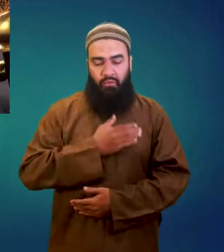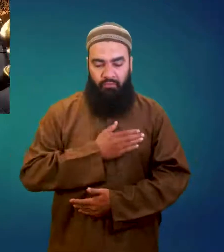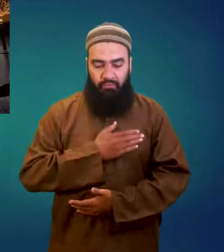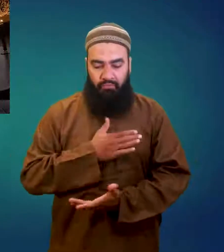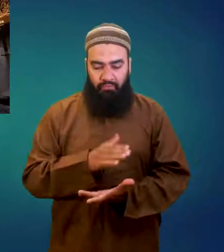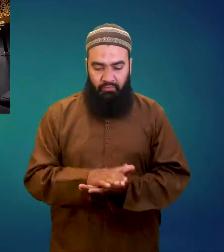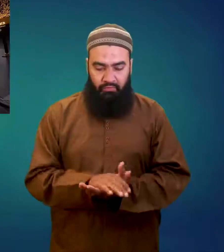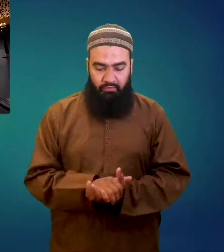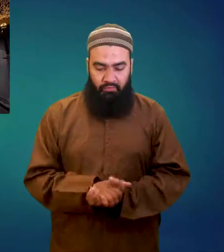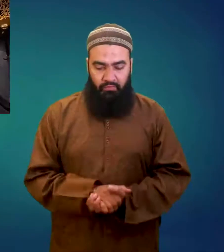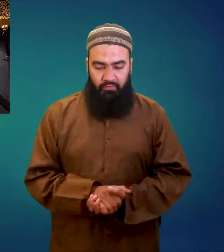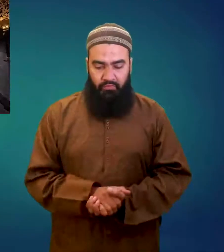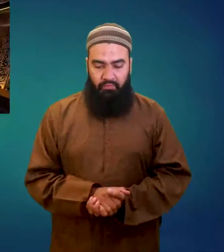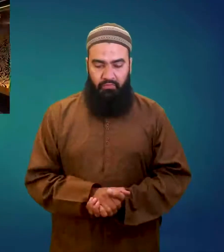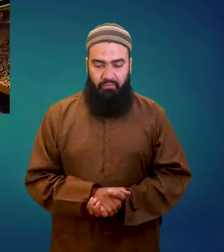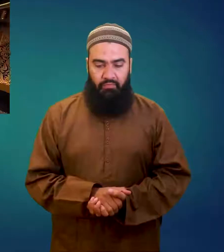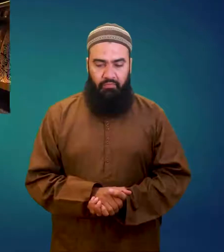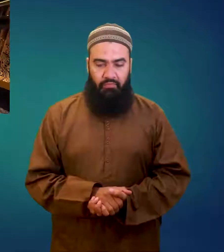يتدبرون